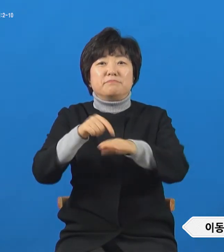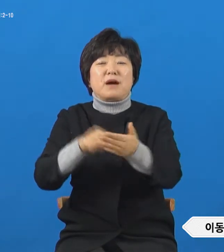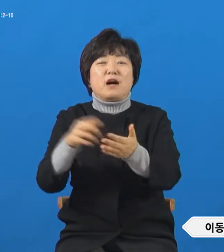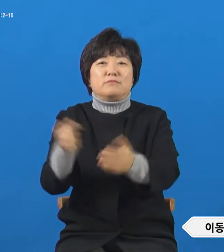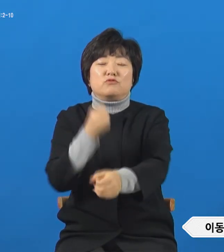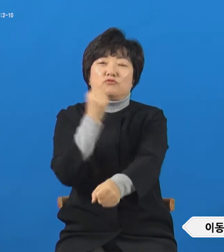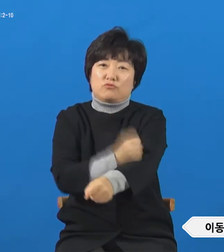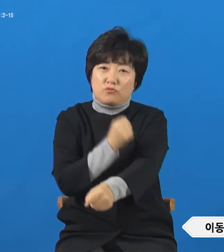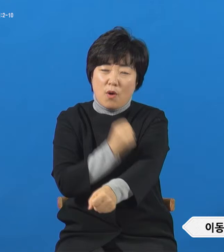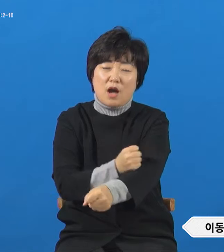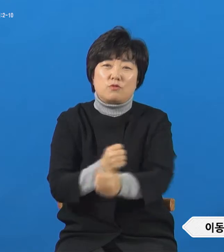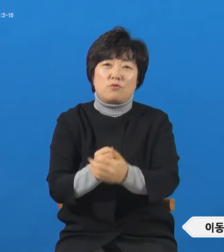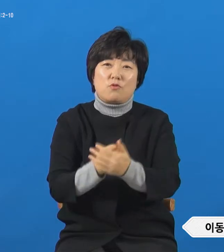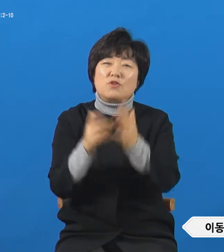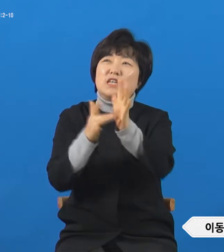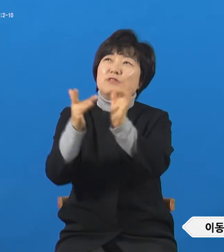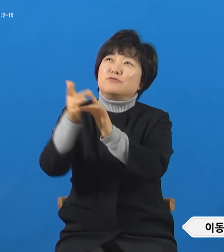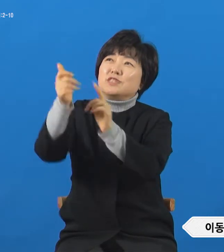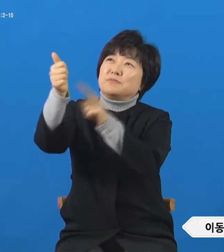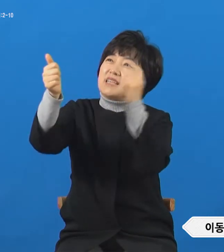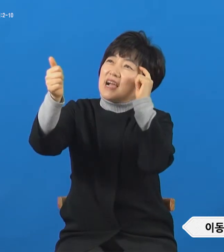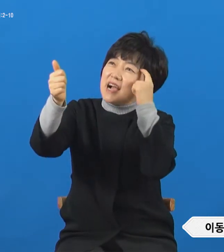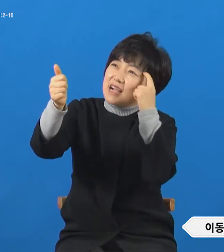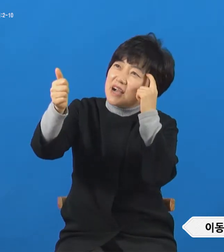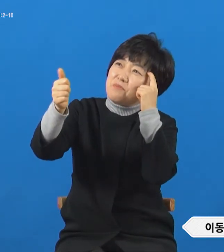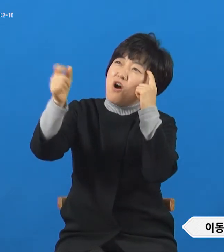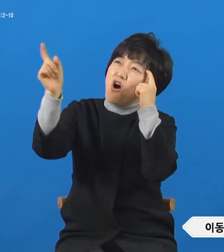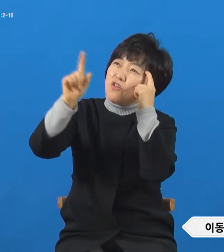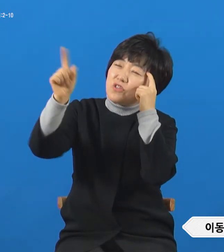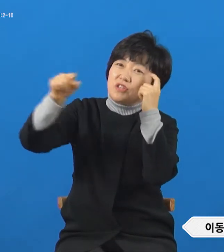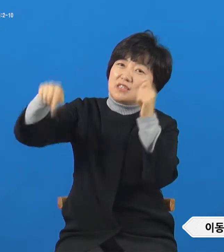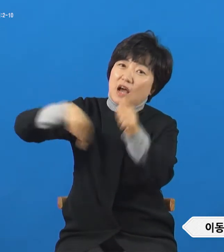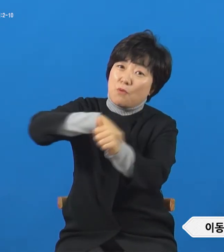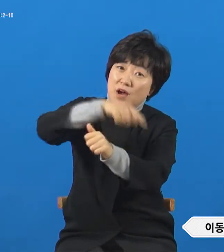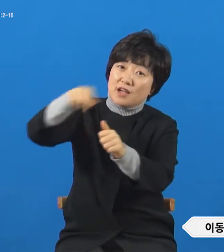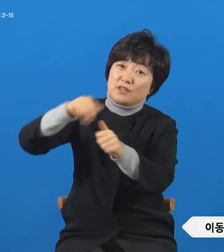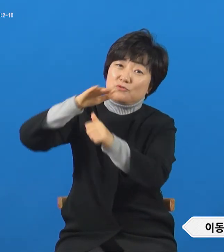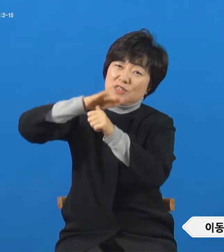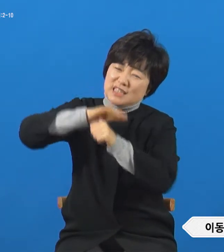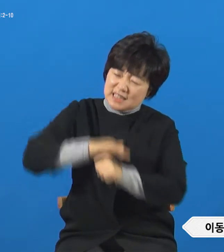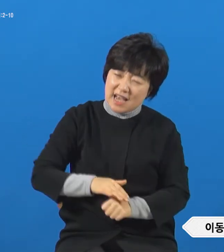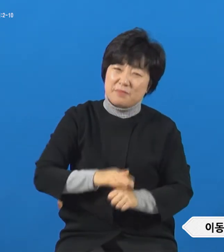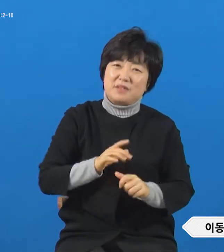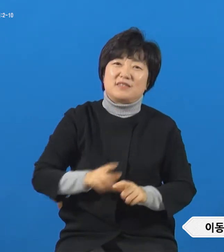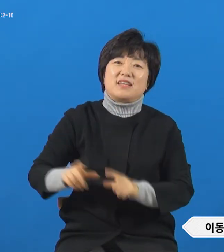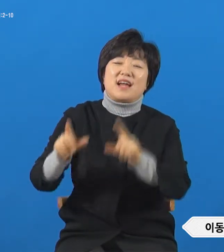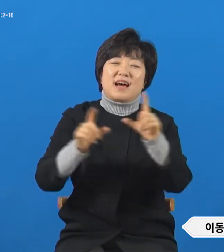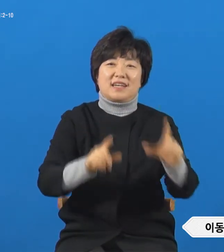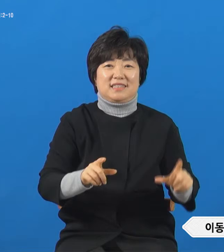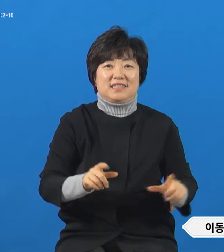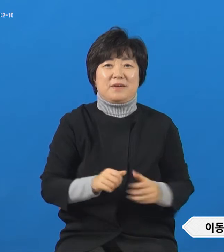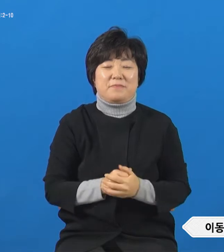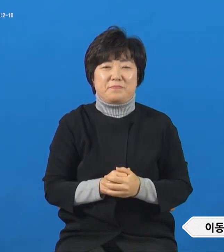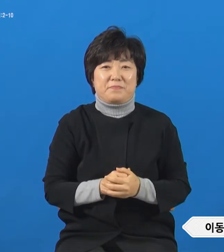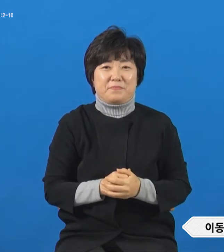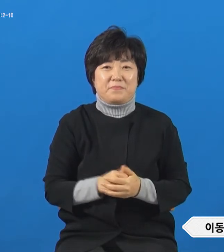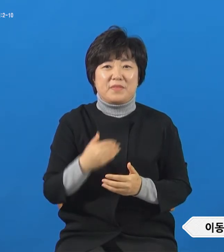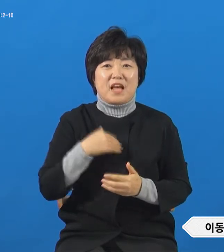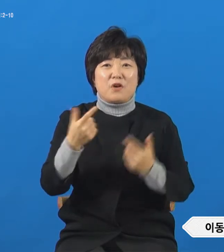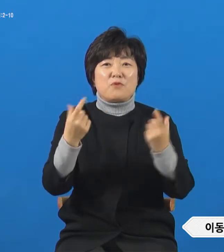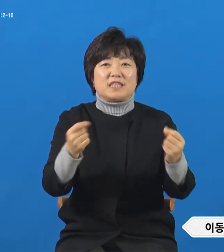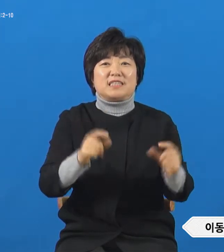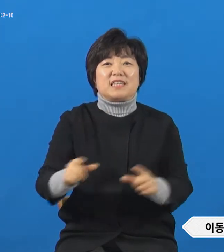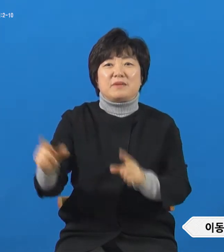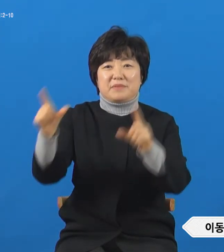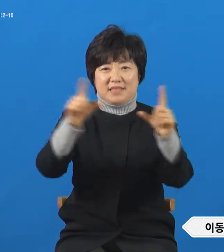우리는 수고하고 예수님 생각하며 어떤 상황도 인내하며 살아가는 삶, 내가